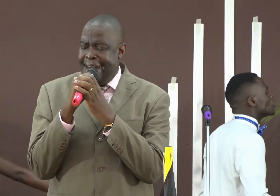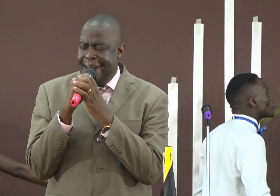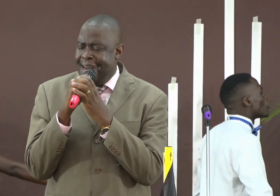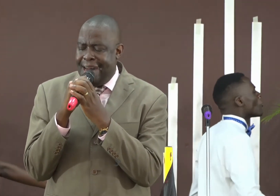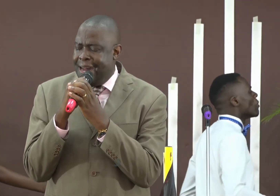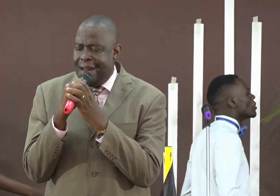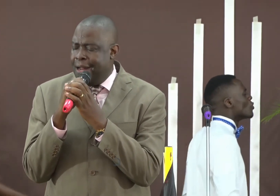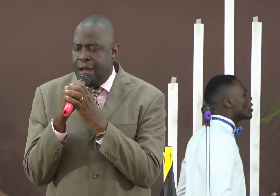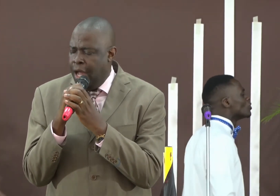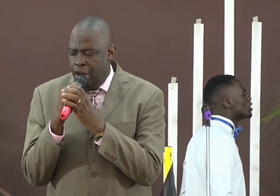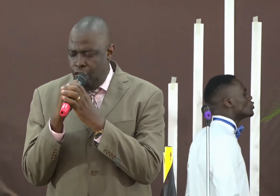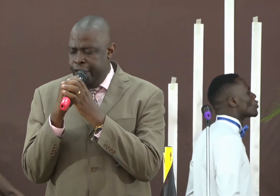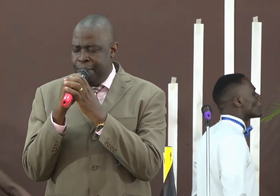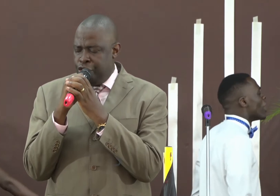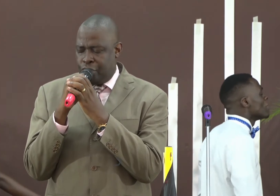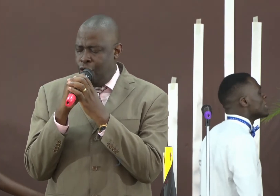yerera